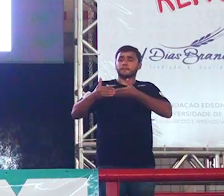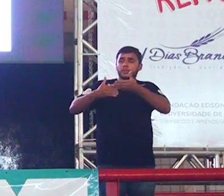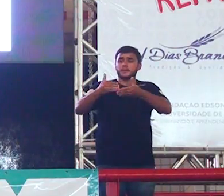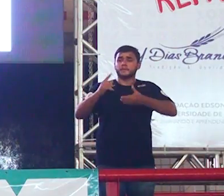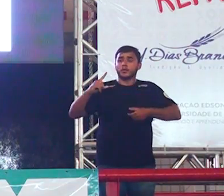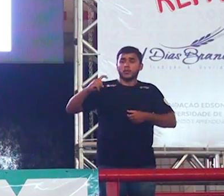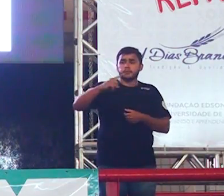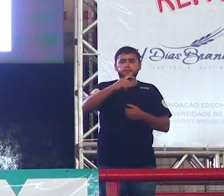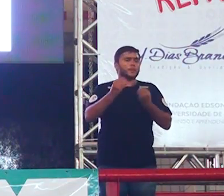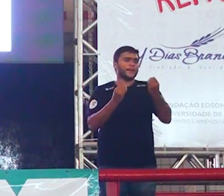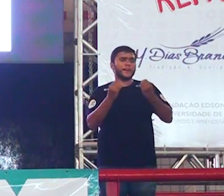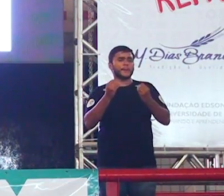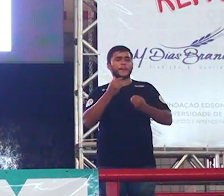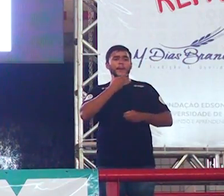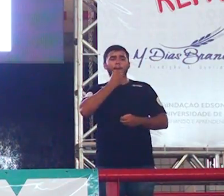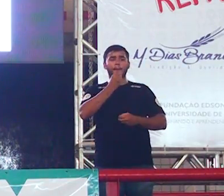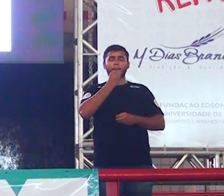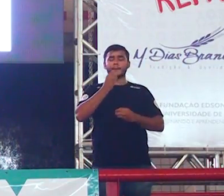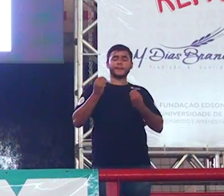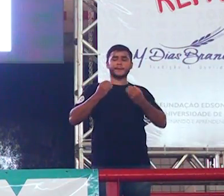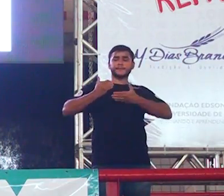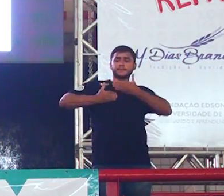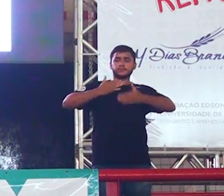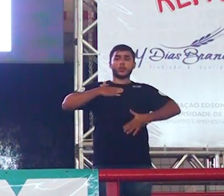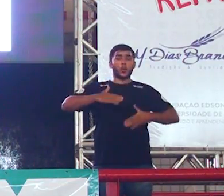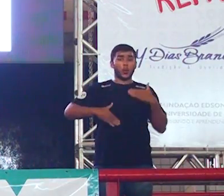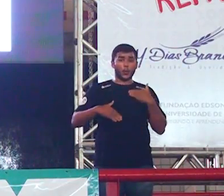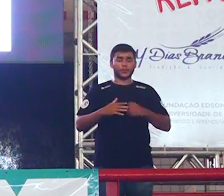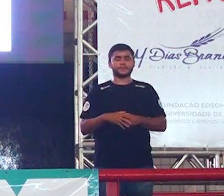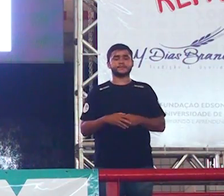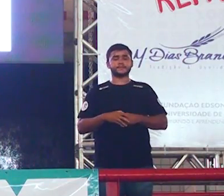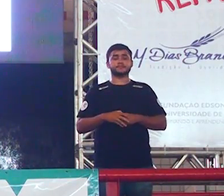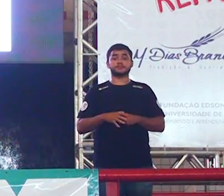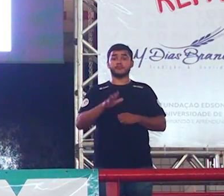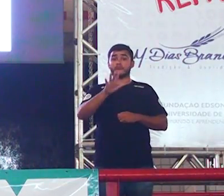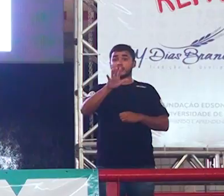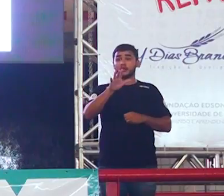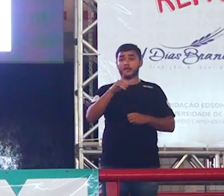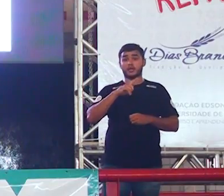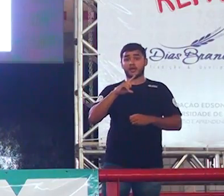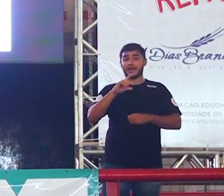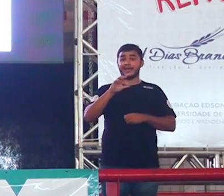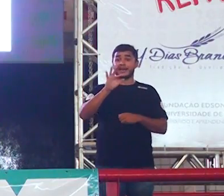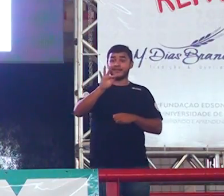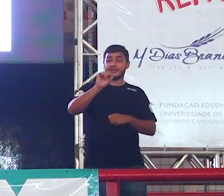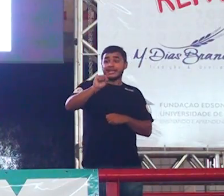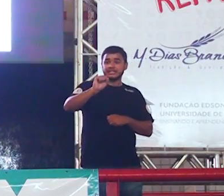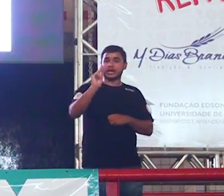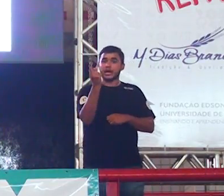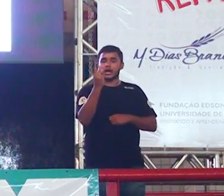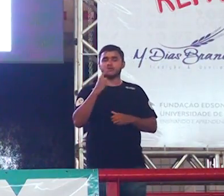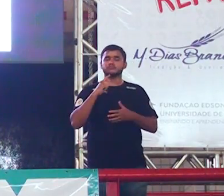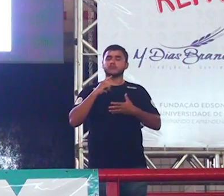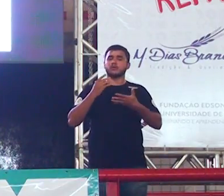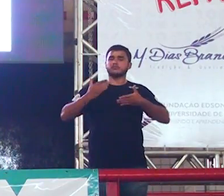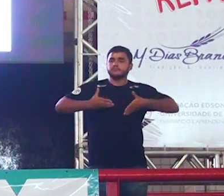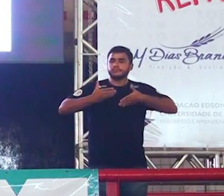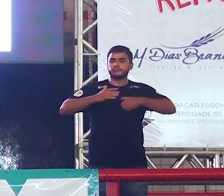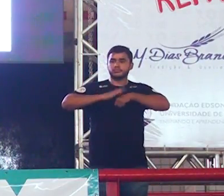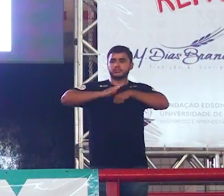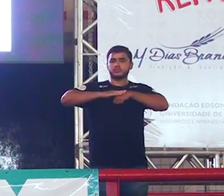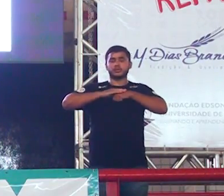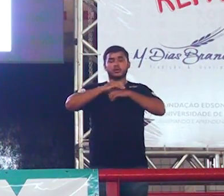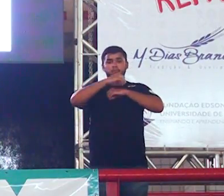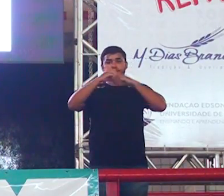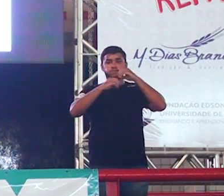processo contínuo. O que você vai ter? Enquanto o FSH, ele estimula as células de